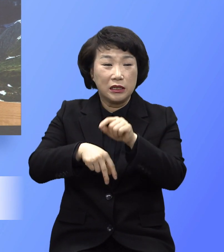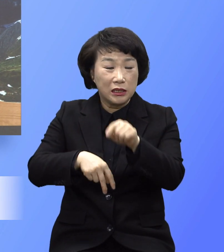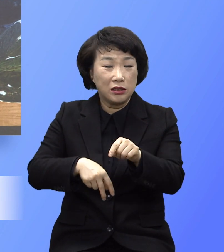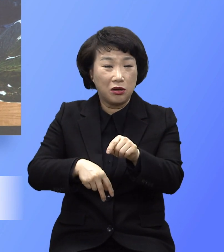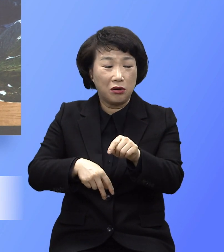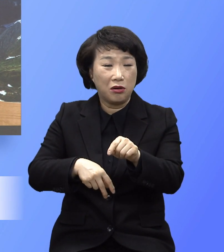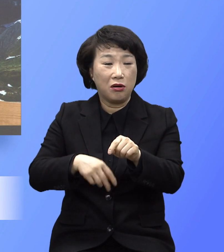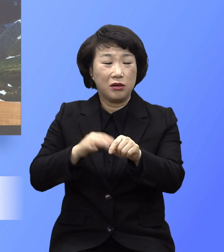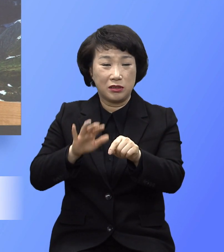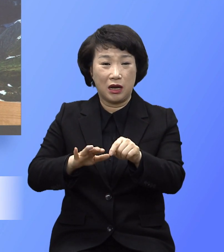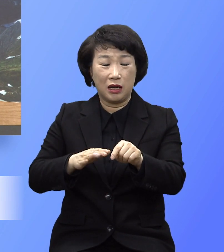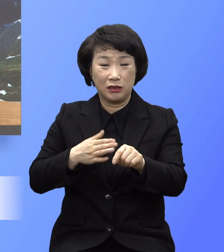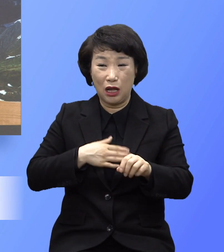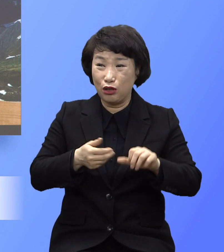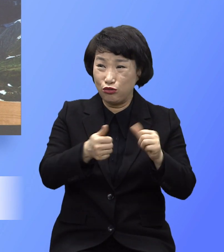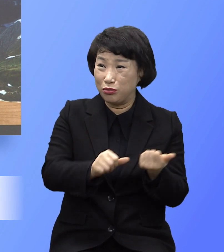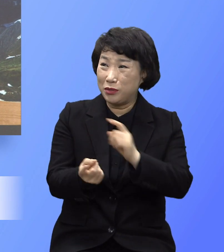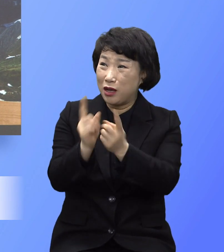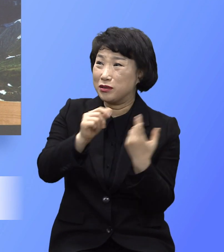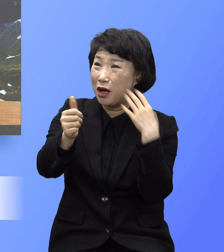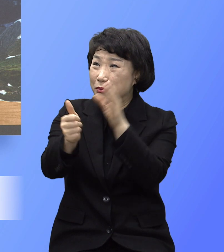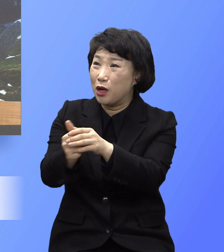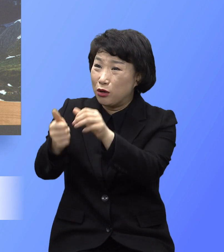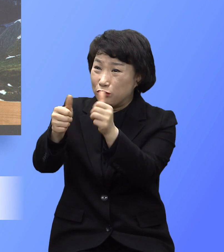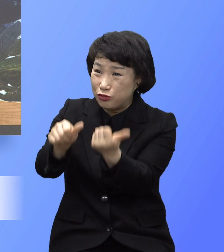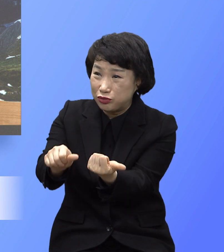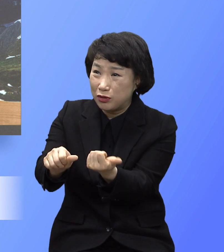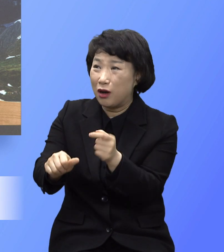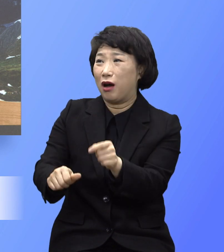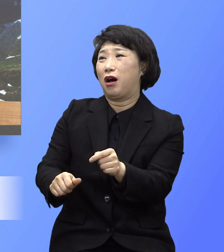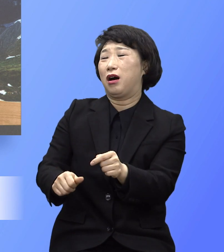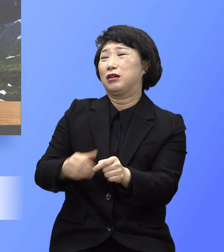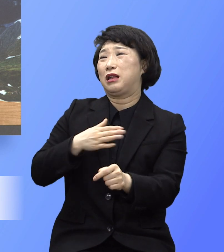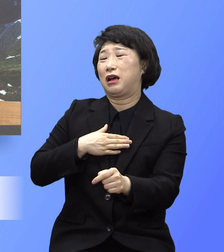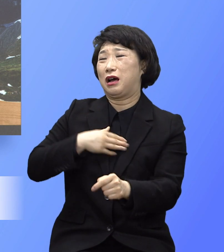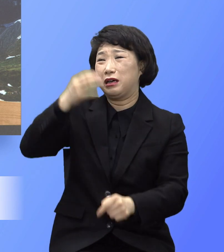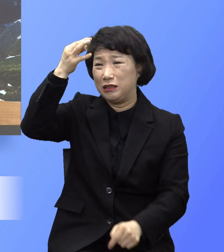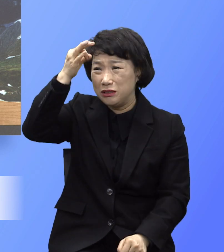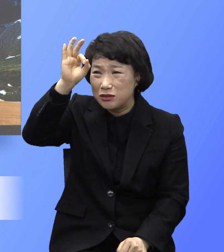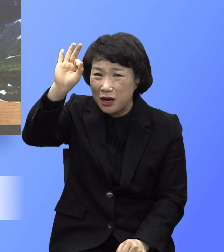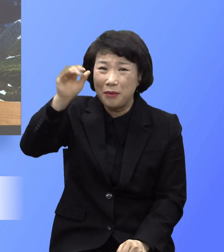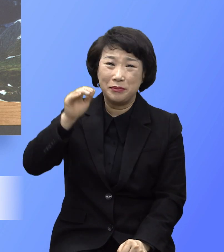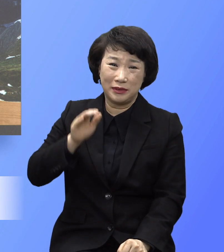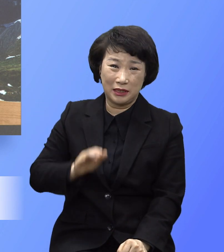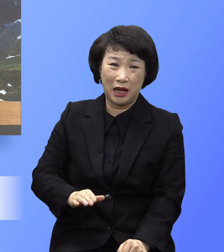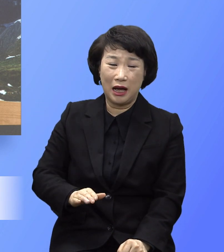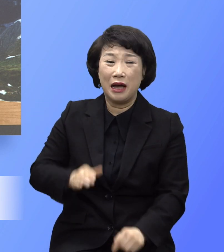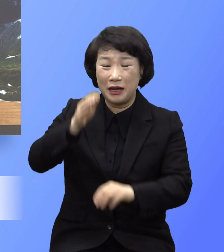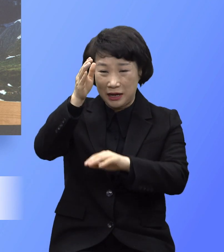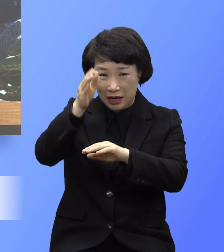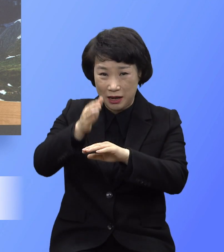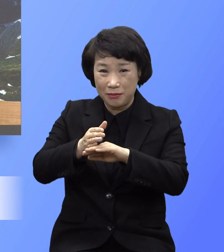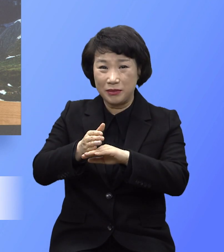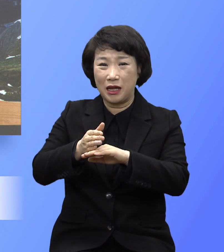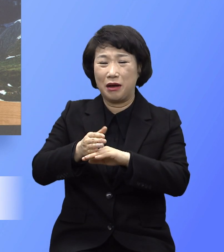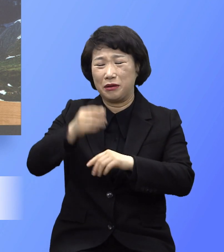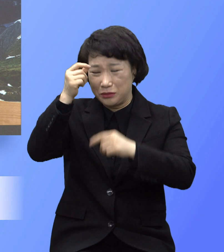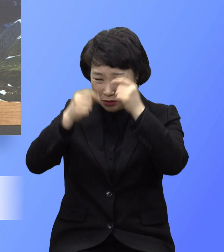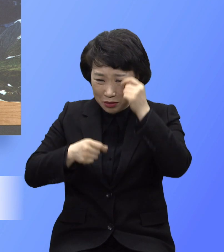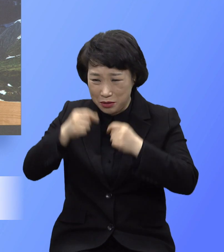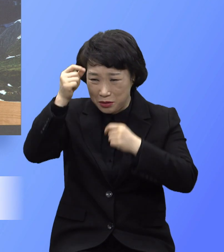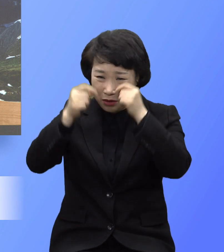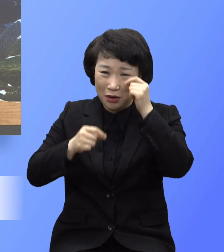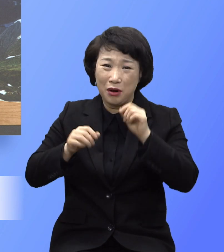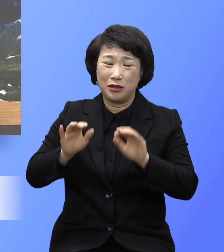현장에서 내 죽음 대신해서 주가 죽으심을 인정하고 감사와